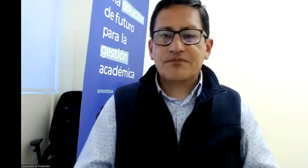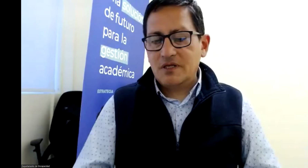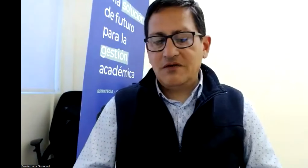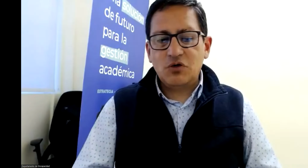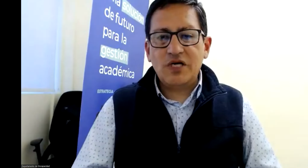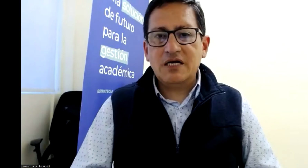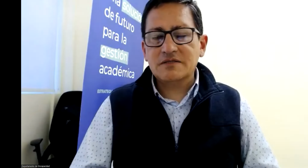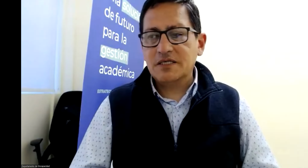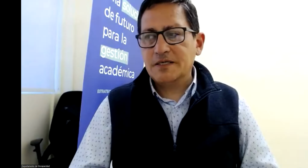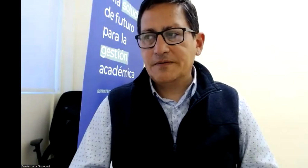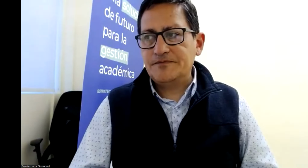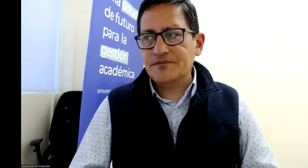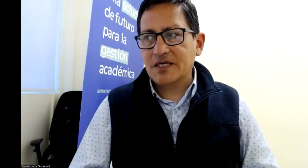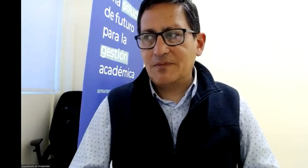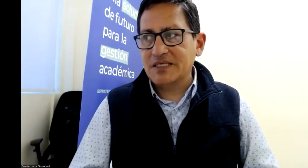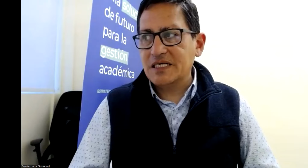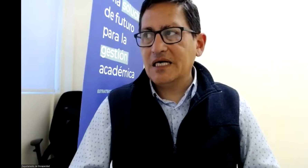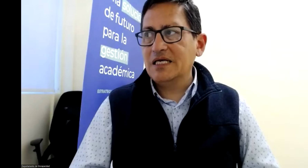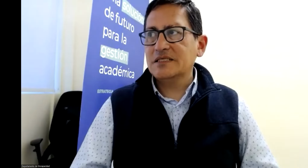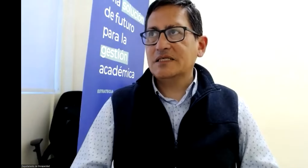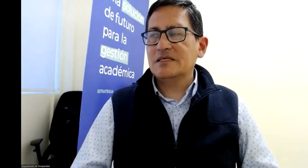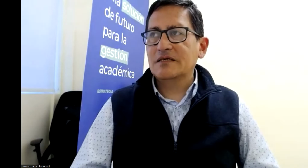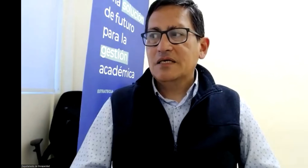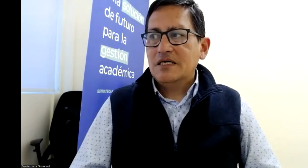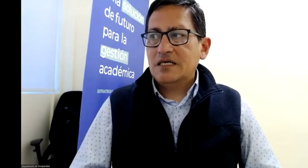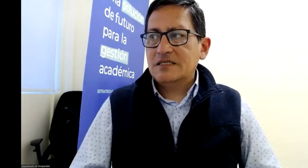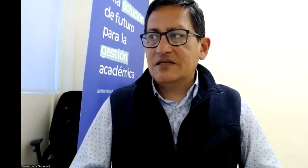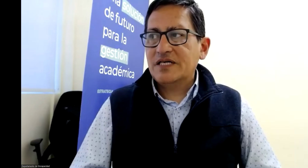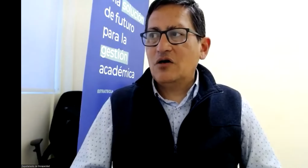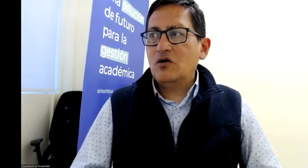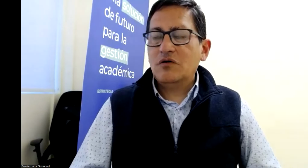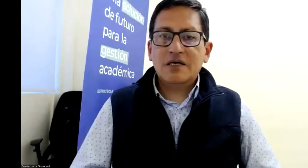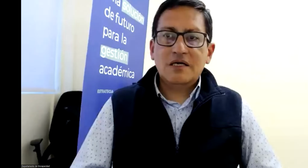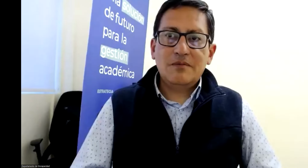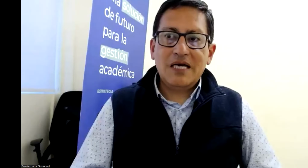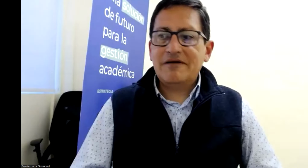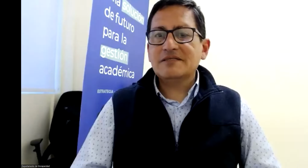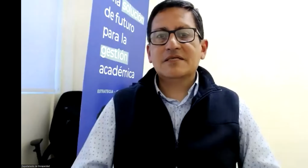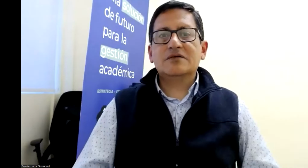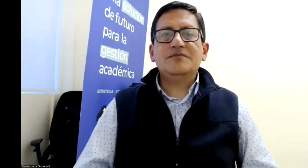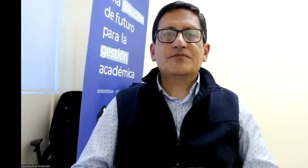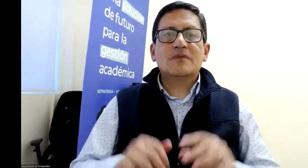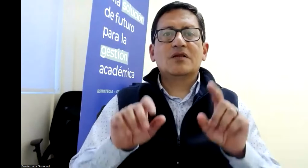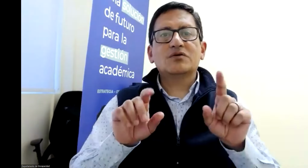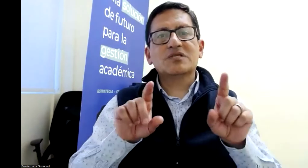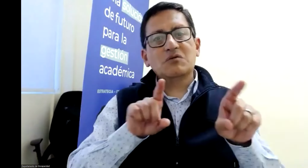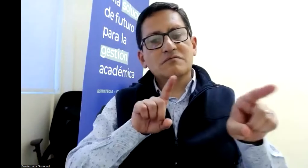figuras gramaticales y significados de palabras ¿cierto? entonces usamos